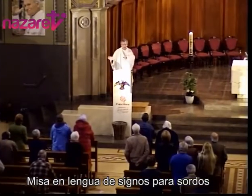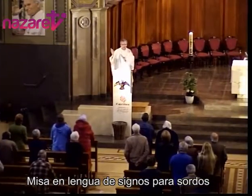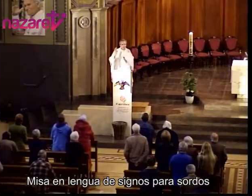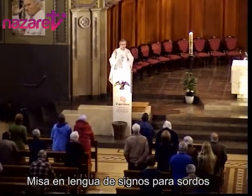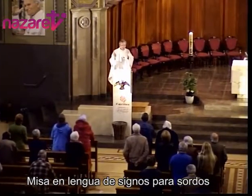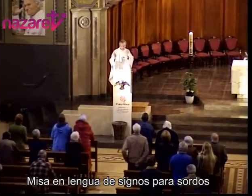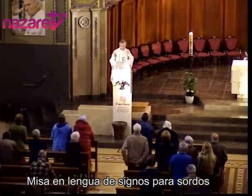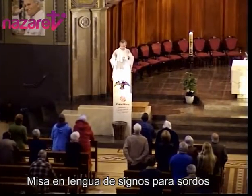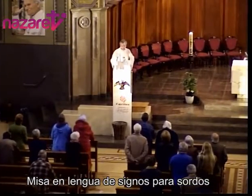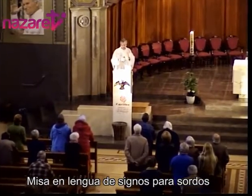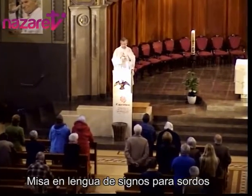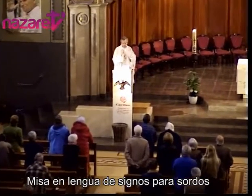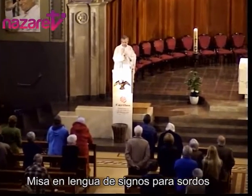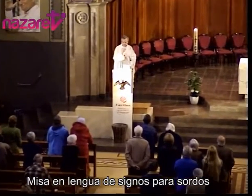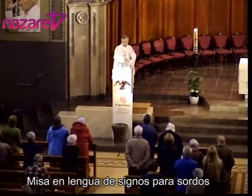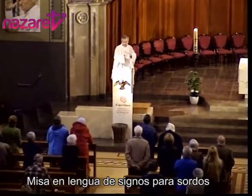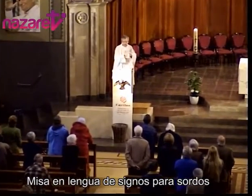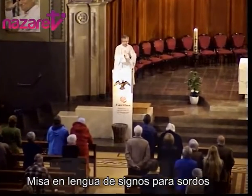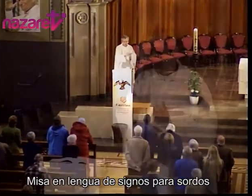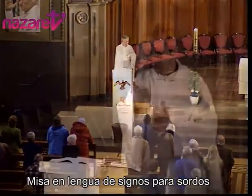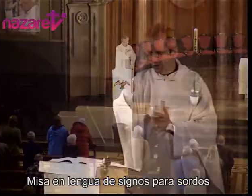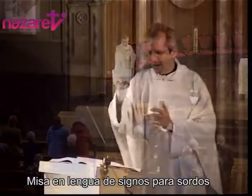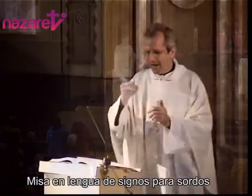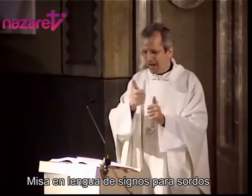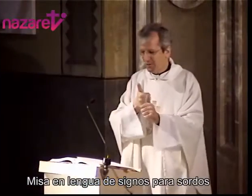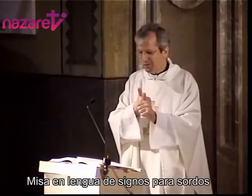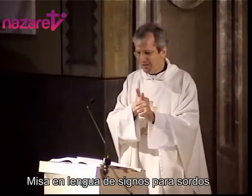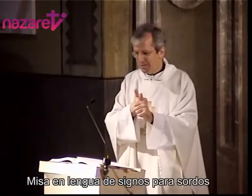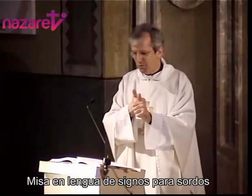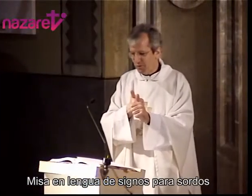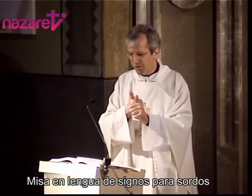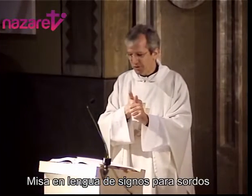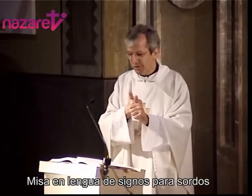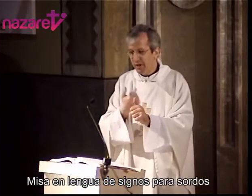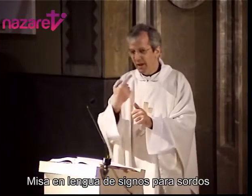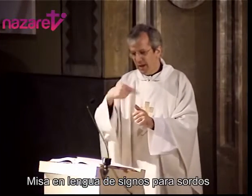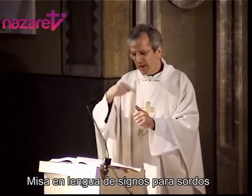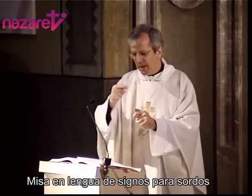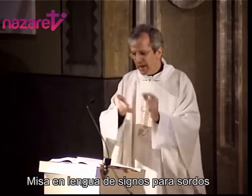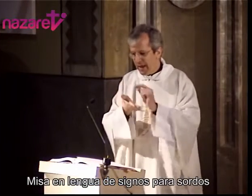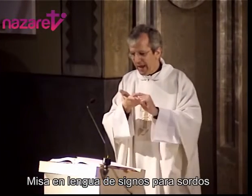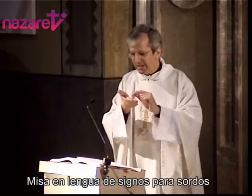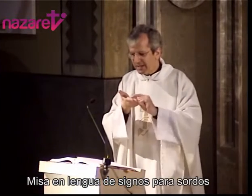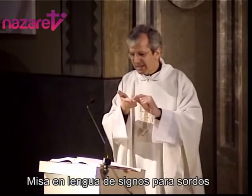En aquel tiempo dijo Jesús a sus discípulos: así está